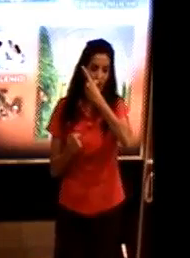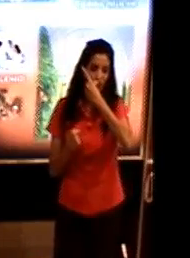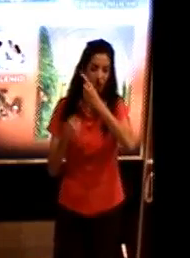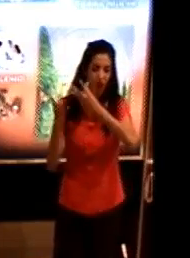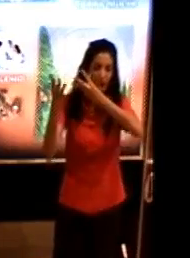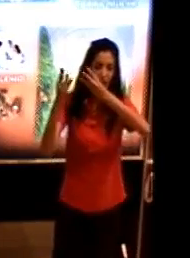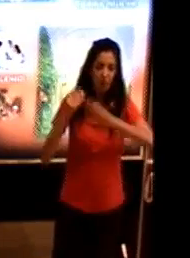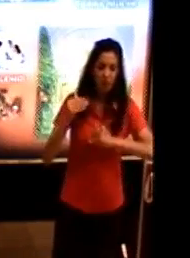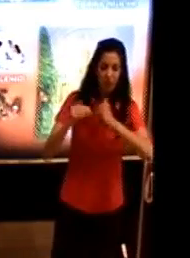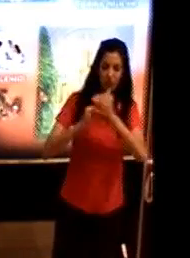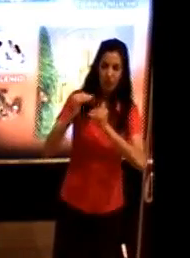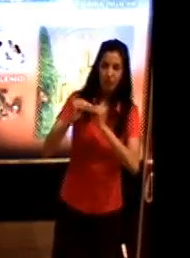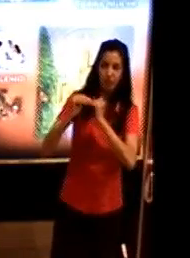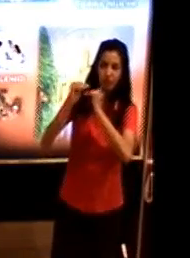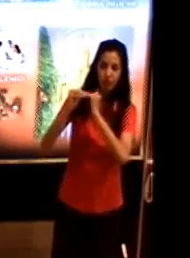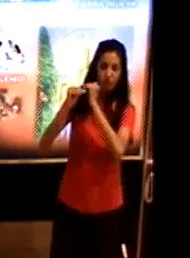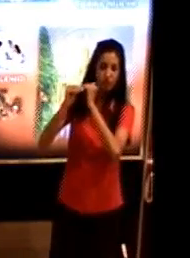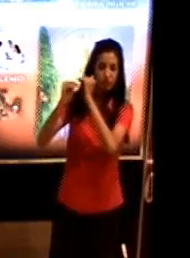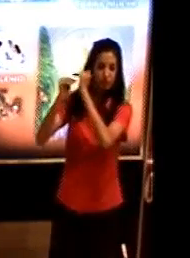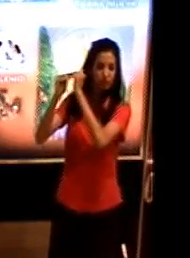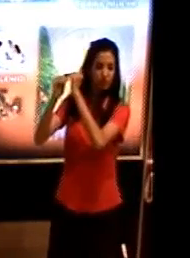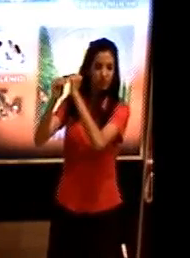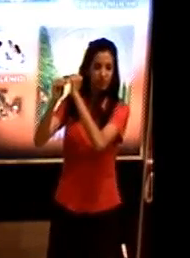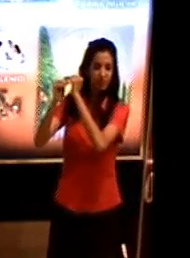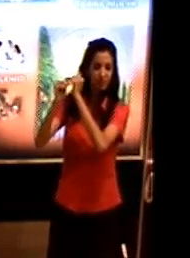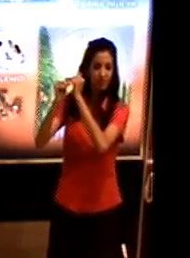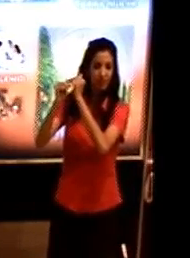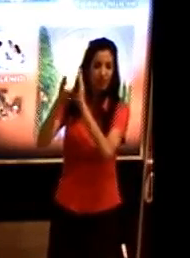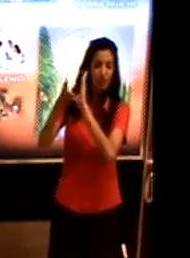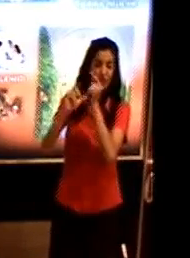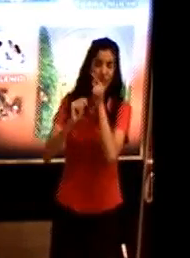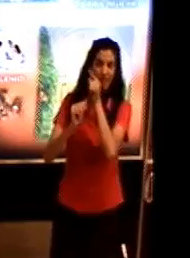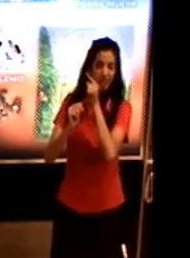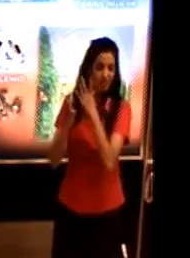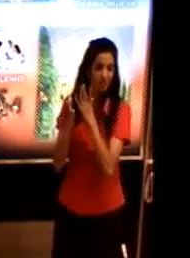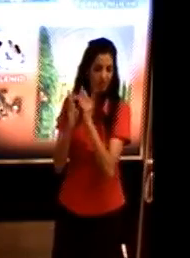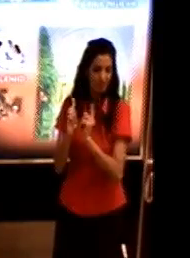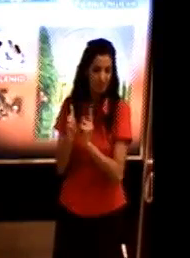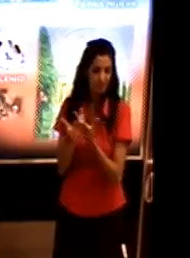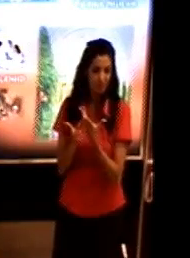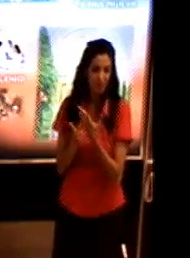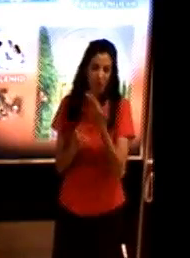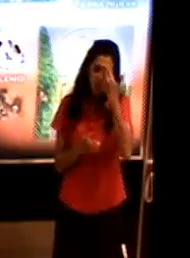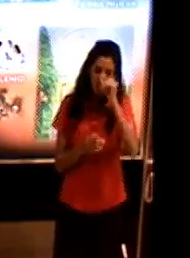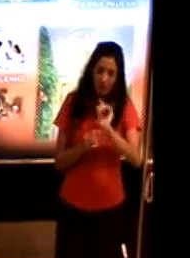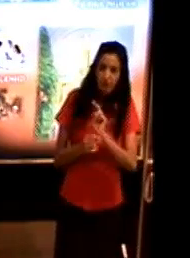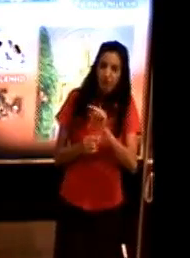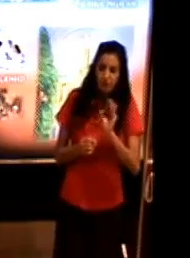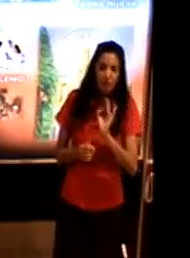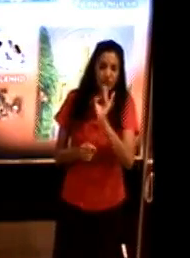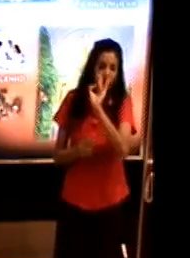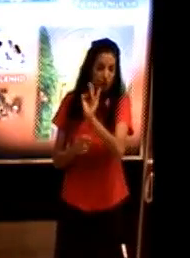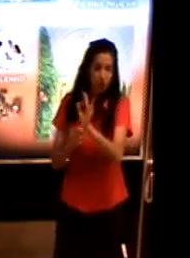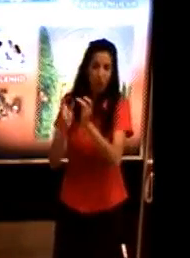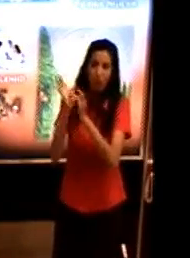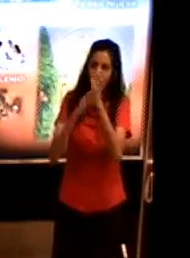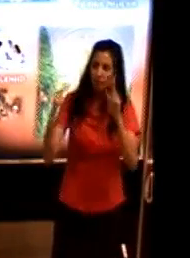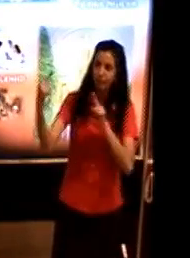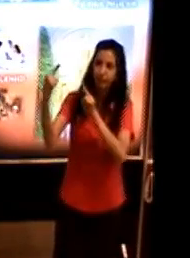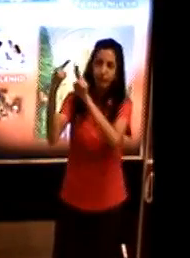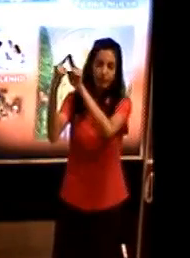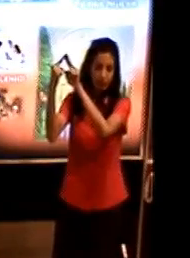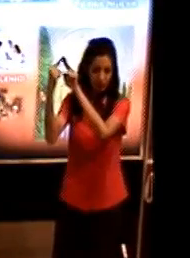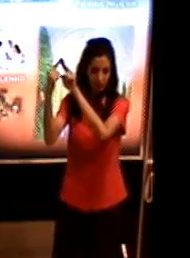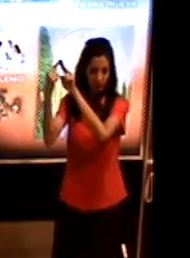Y recuperemos la imagen divina, y cuando veamos a Cristo cara a cara, cuando Él nos haga nuevos en el día postrero, a